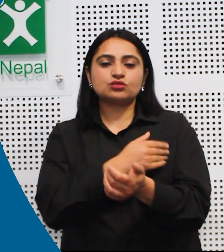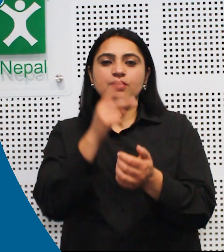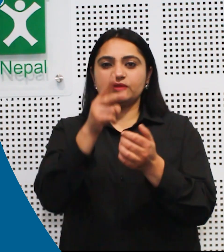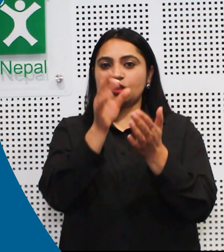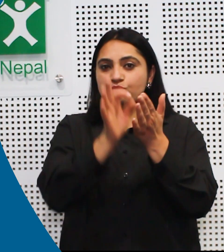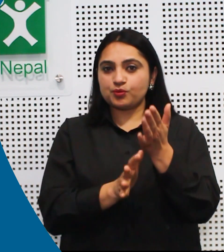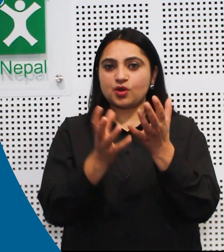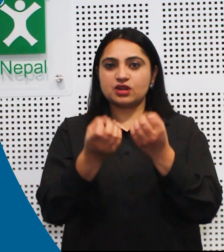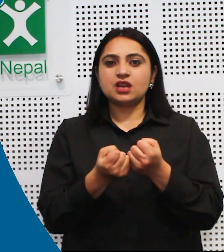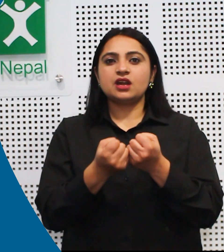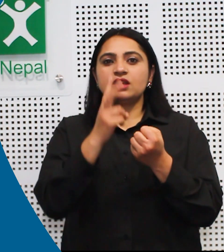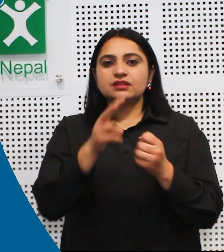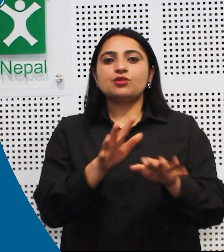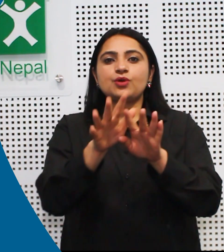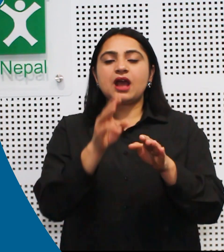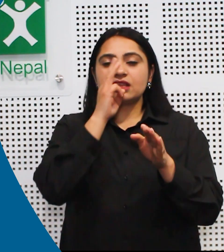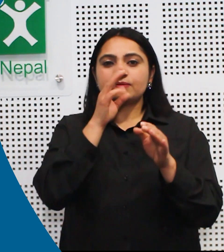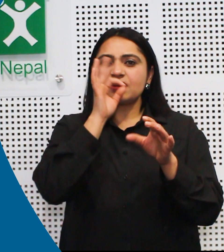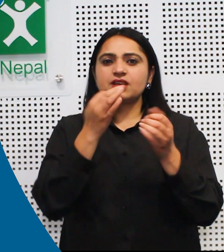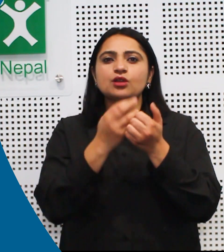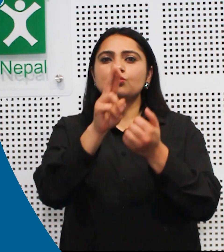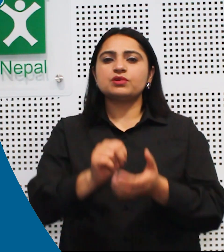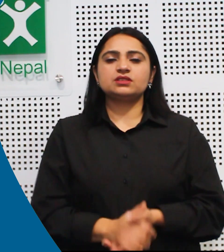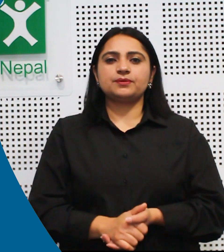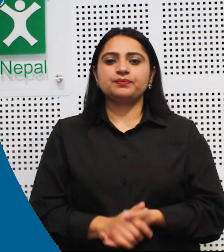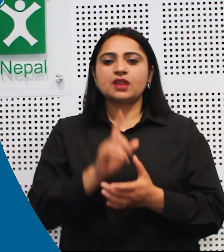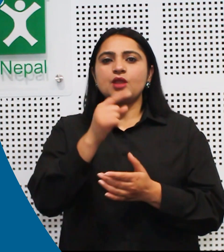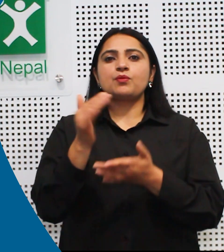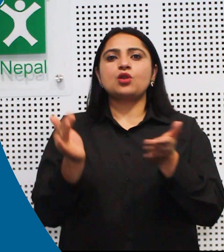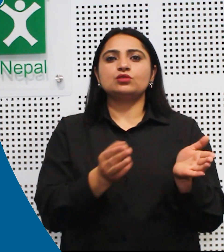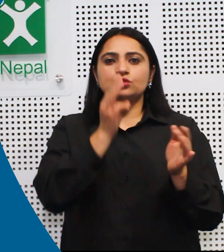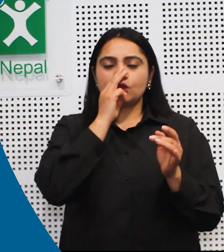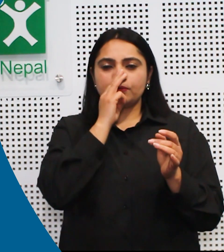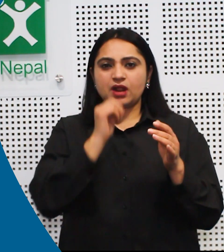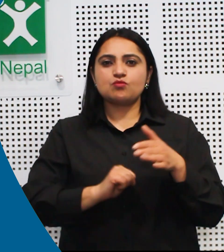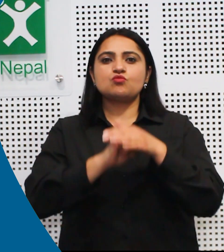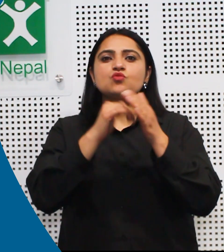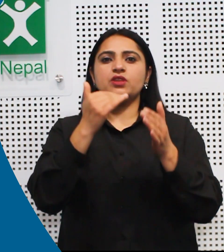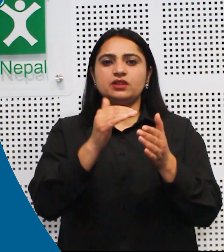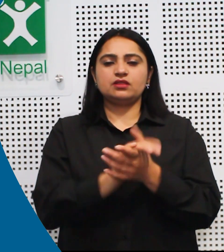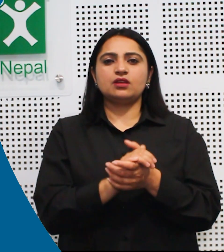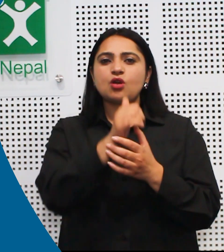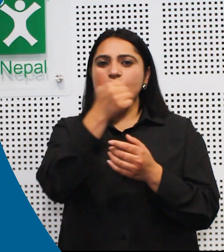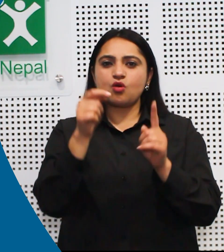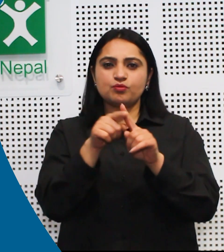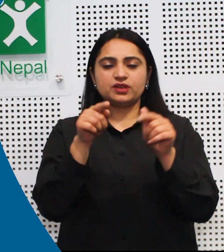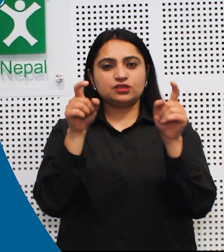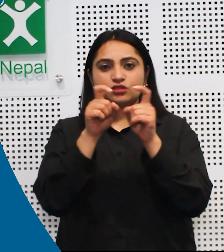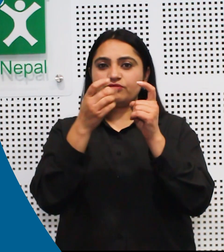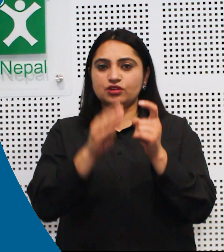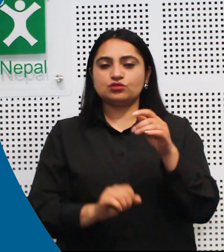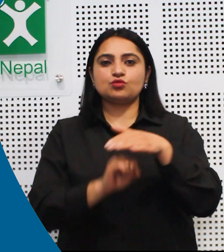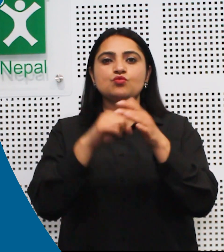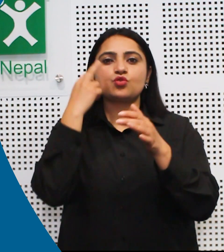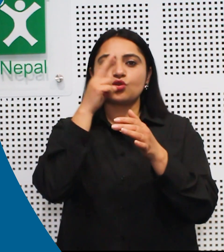विवरण लिएर त्यसैका आधारमा निर्णय गर्नुपर्छ। यो पहिलो चरणमा चाहिँ मूलत हैन हुन त अरू पनि कन्सल्टेसनहरू हुने भयो, तर मूल